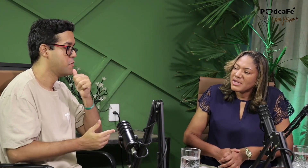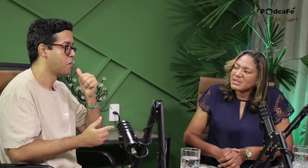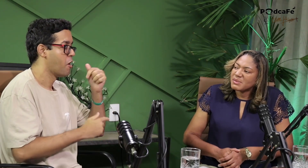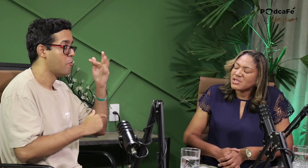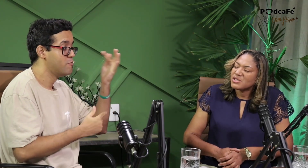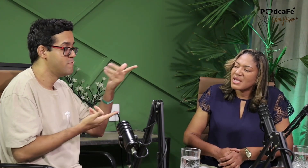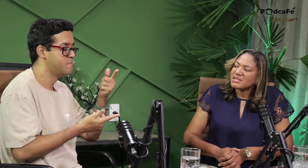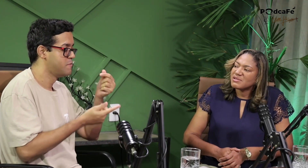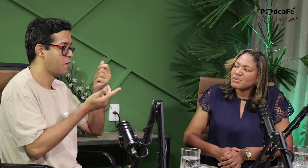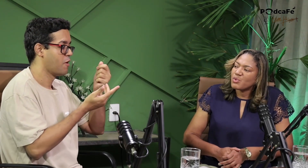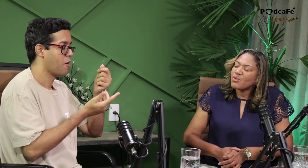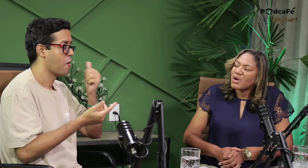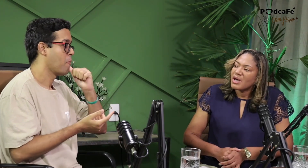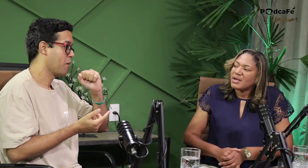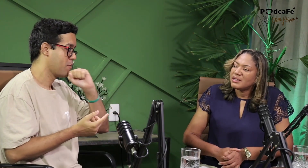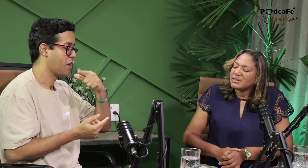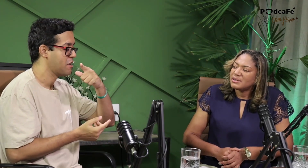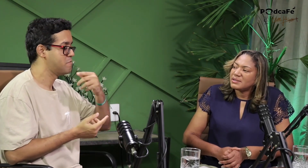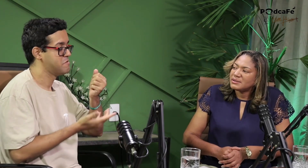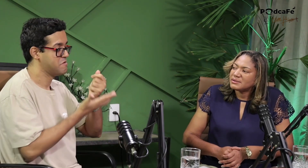mas infelizmente, né? Às vezes por